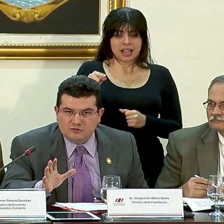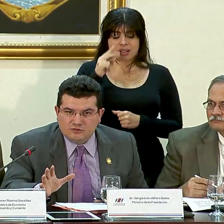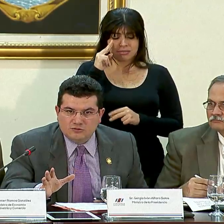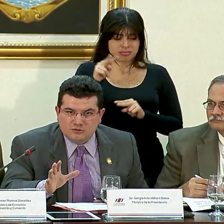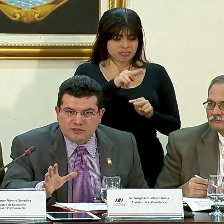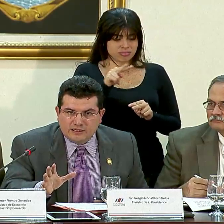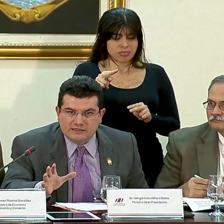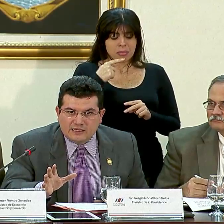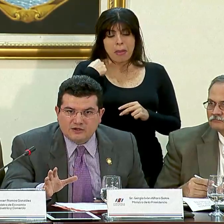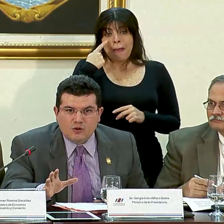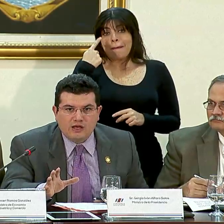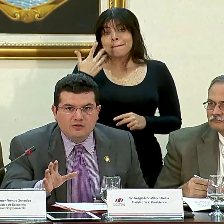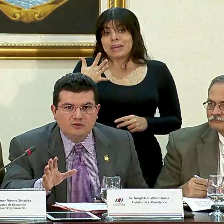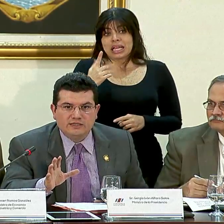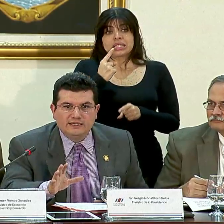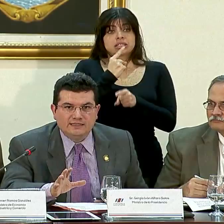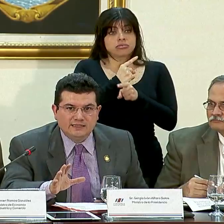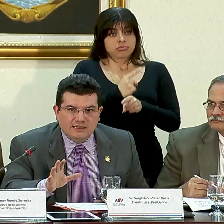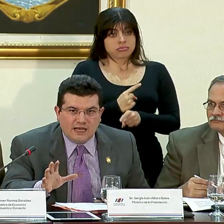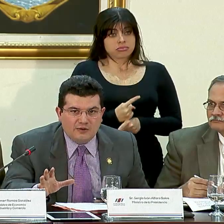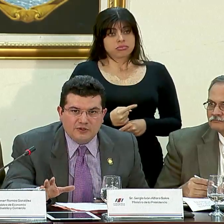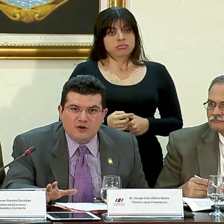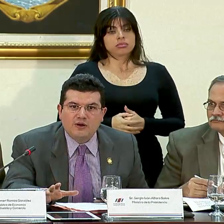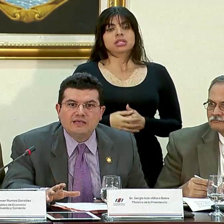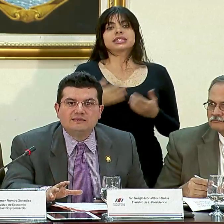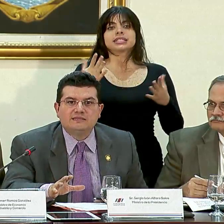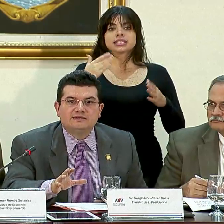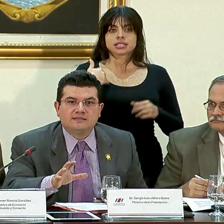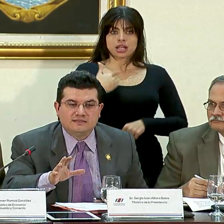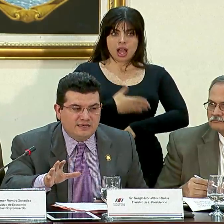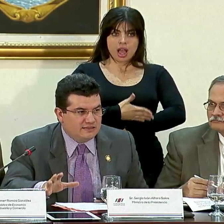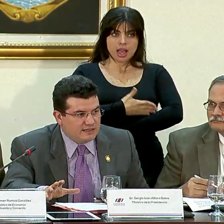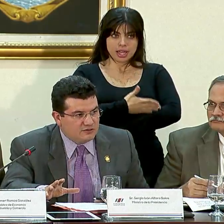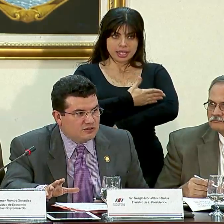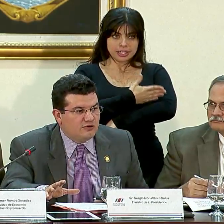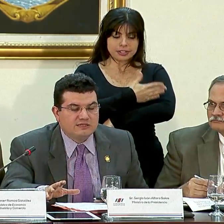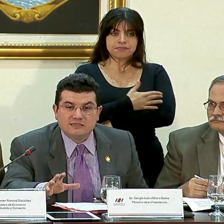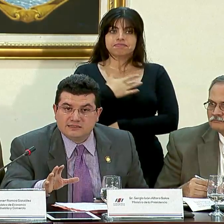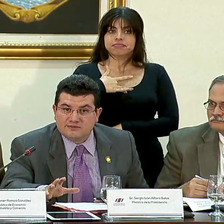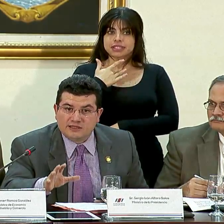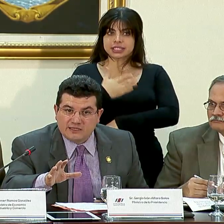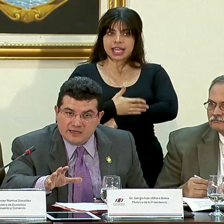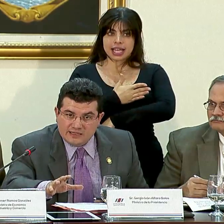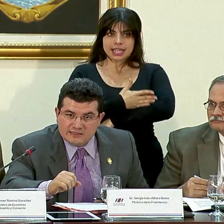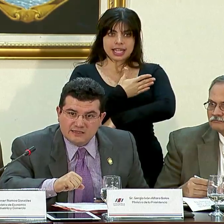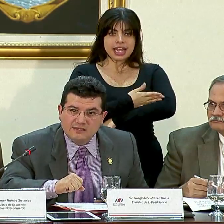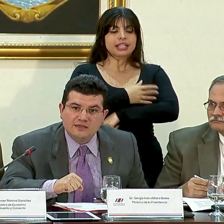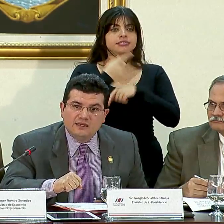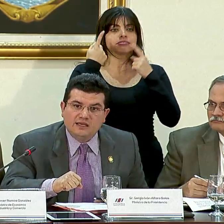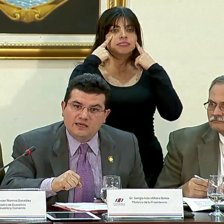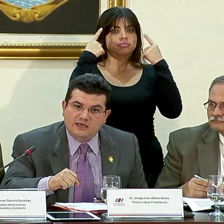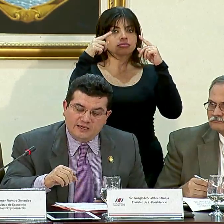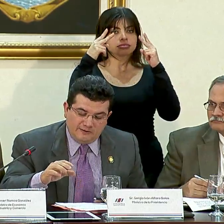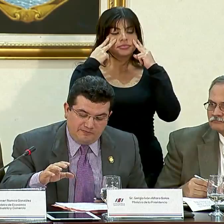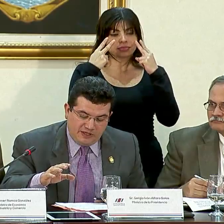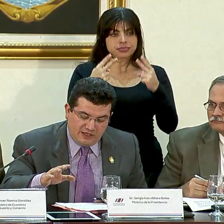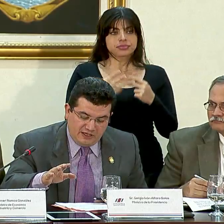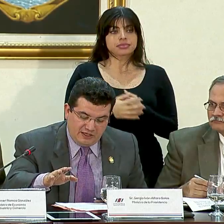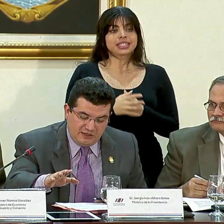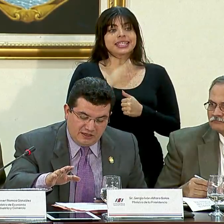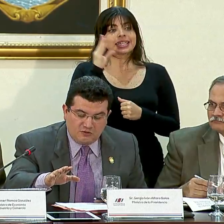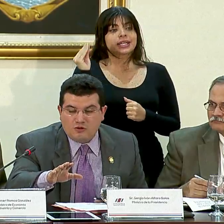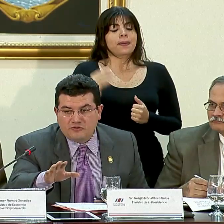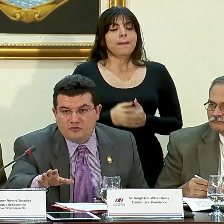que es adecuado. Ha habido avances, se sienten esos avances y se materializan.